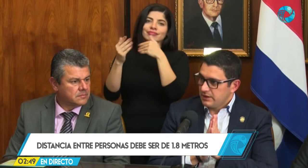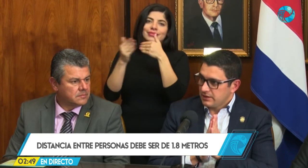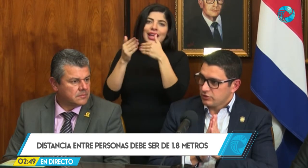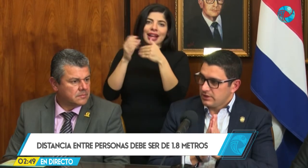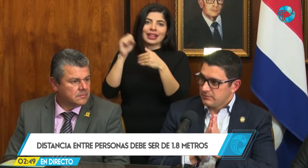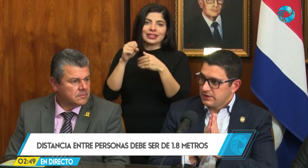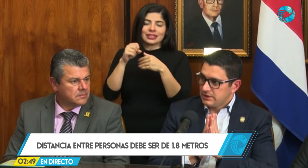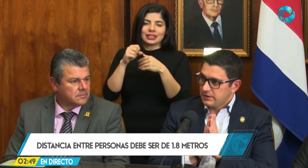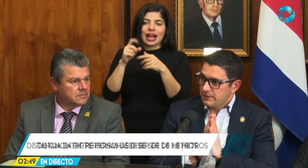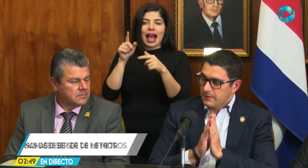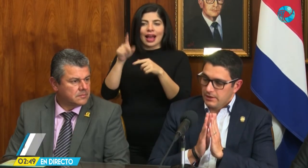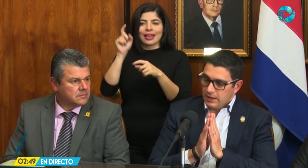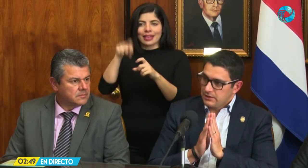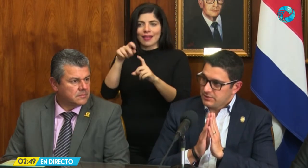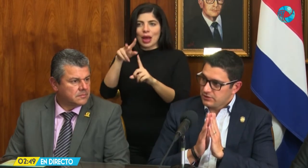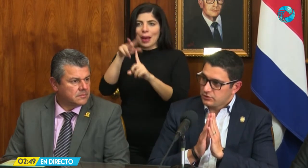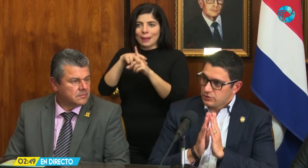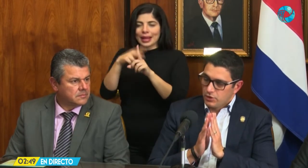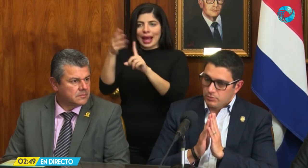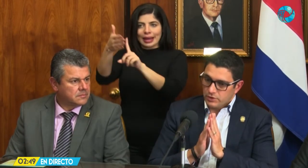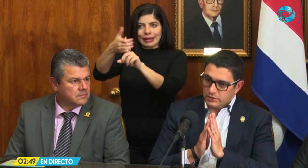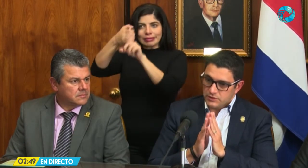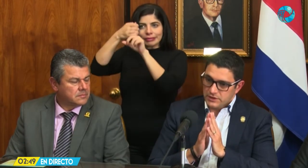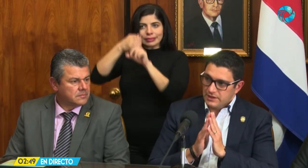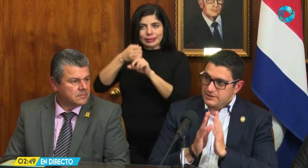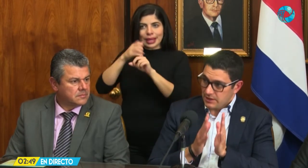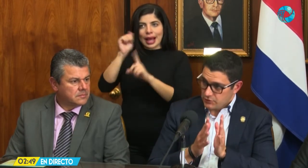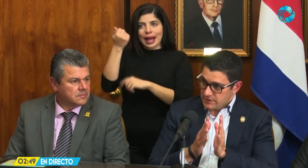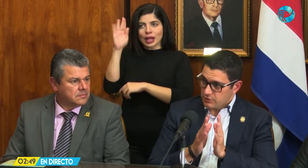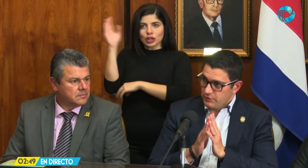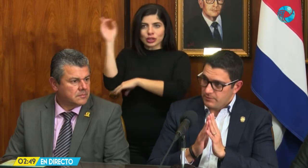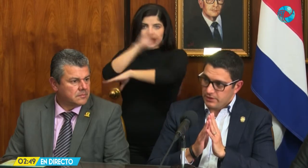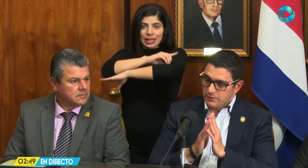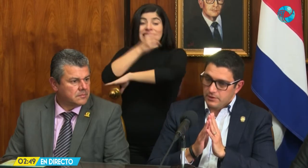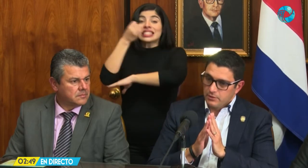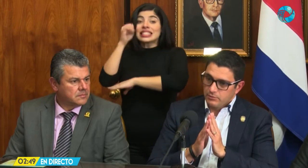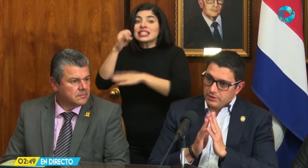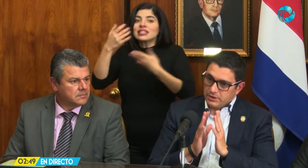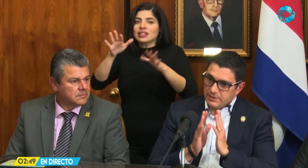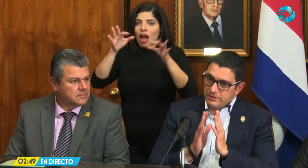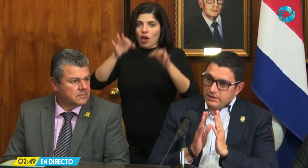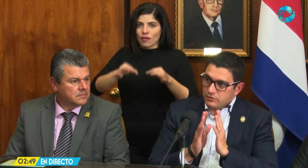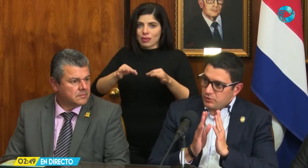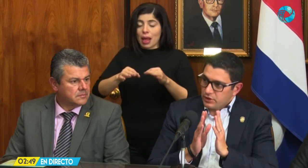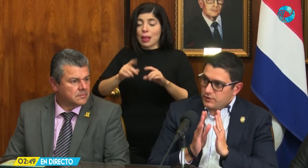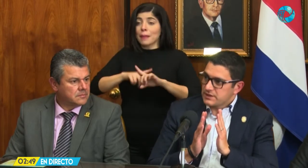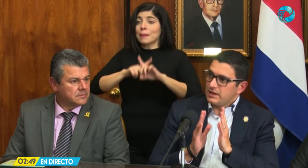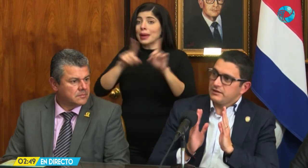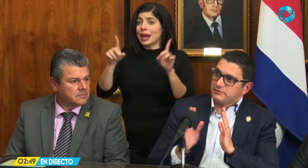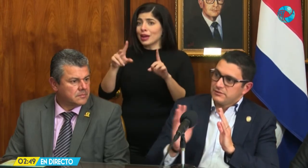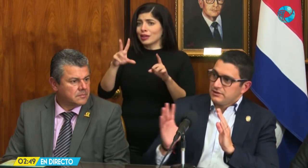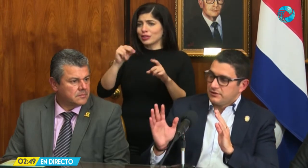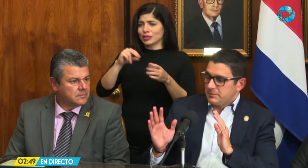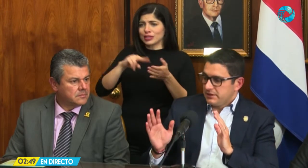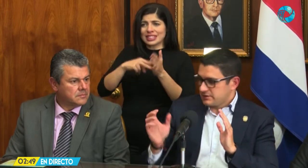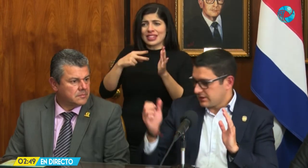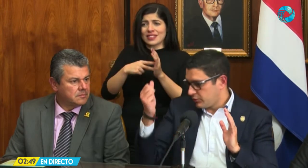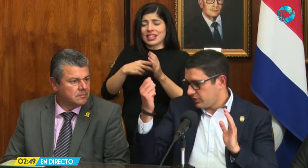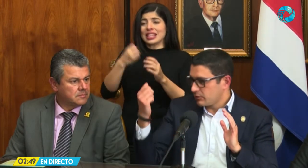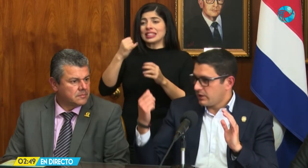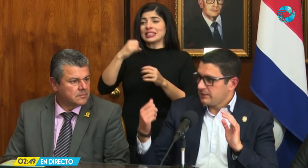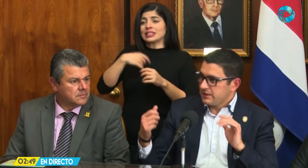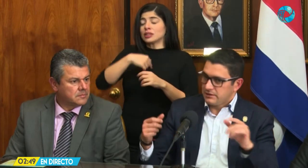inmediatamente ahí hay que tomar las medidas de aislamiento por 14 días si el caso ya está confirmado. Pero también, como le digo, no es que alguien de repente